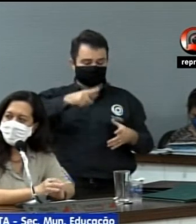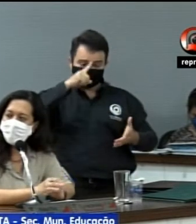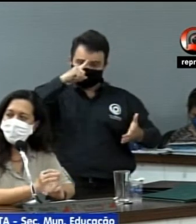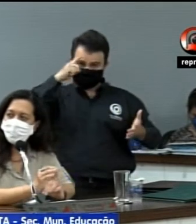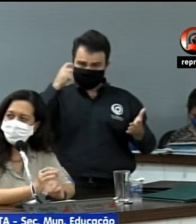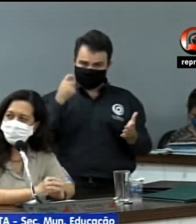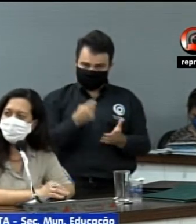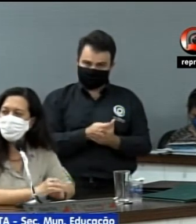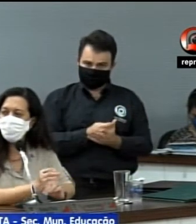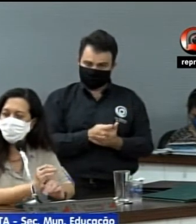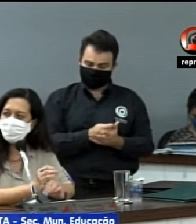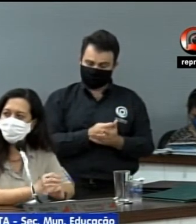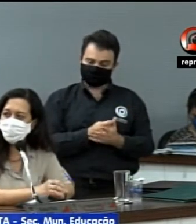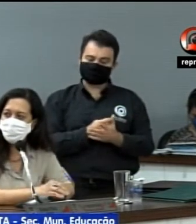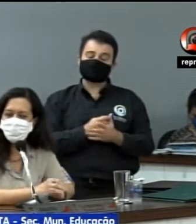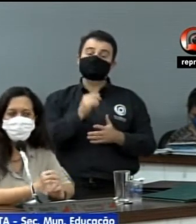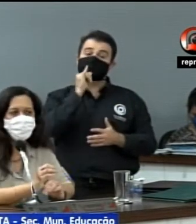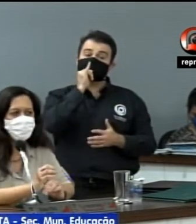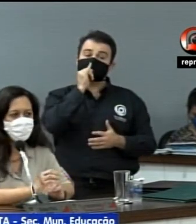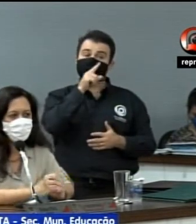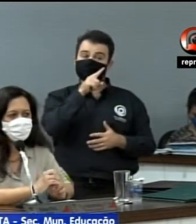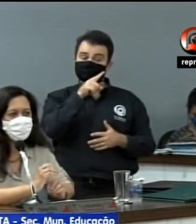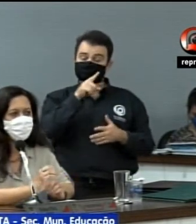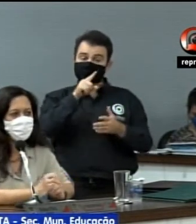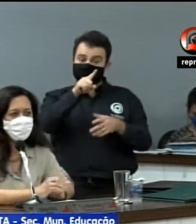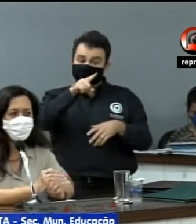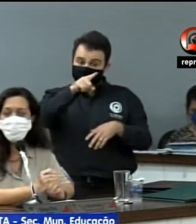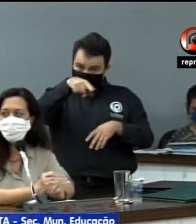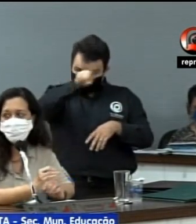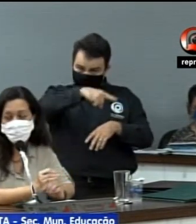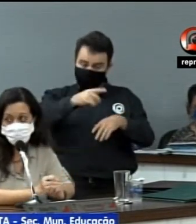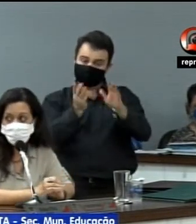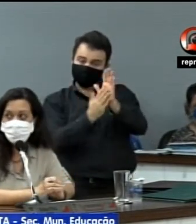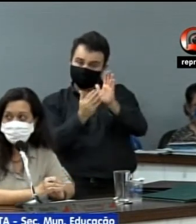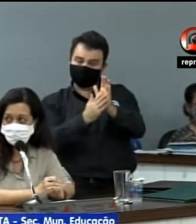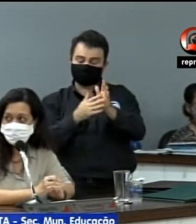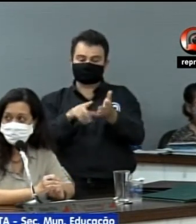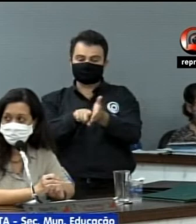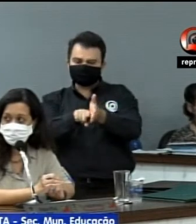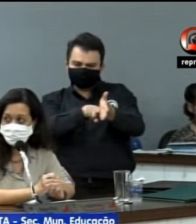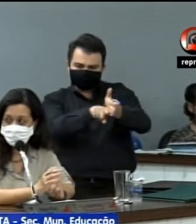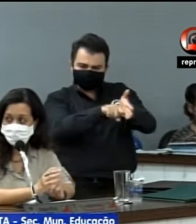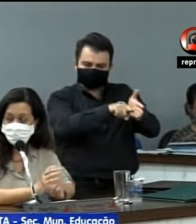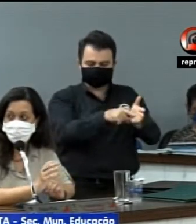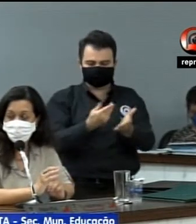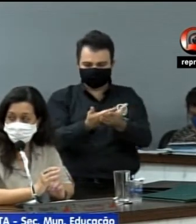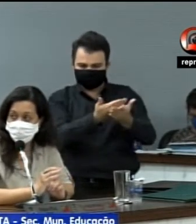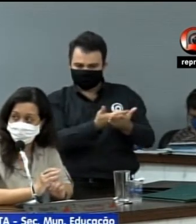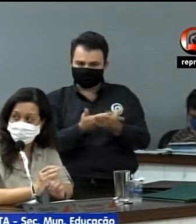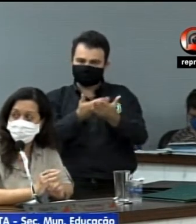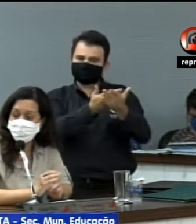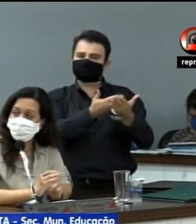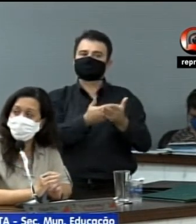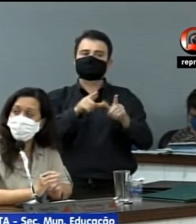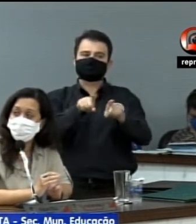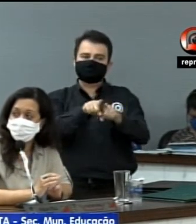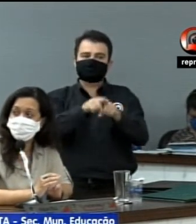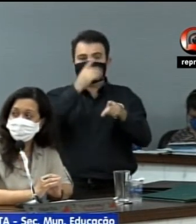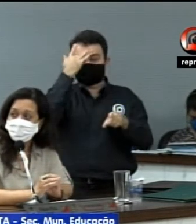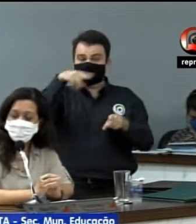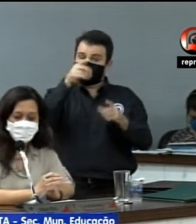a partir de um relatório, de uma proposta que foi feita por um grupo de pessoas. Isso eu gostaria de deixar muito